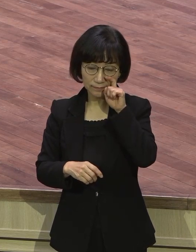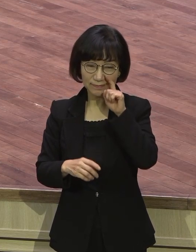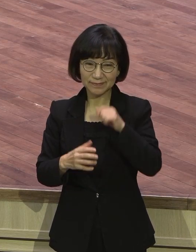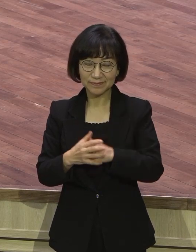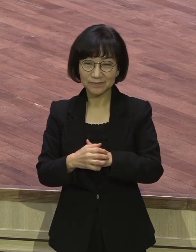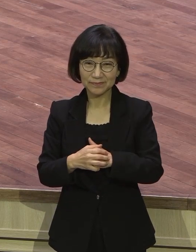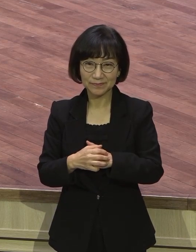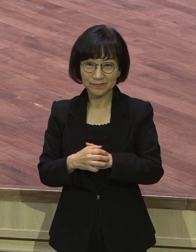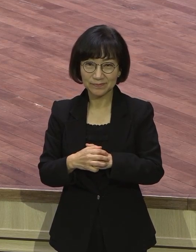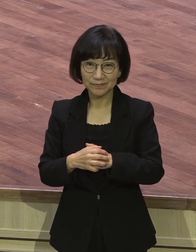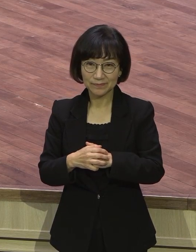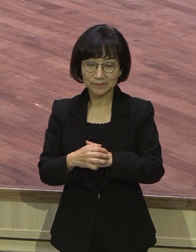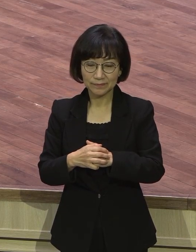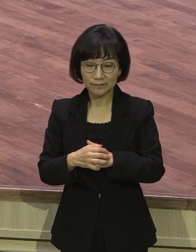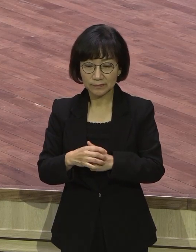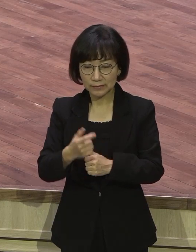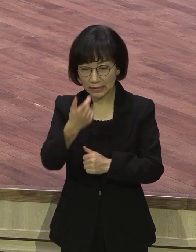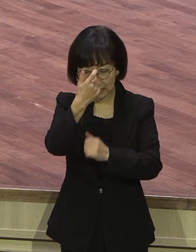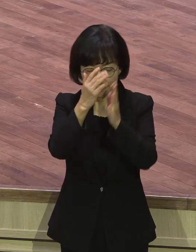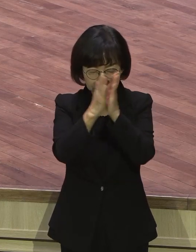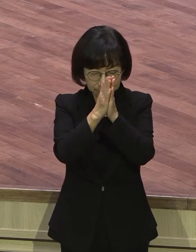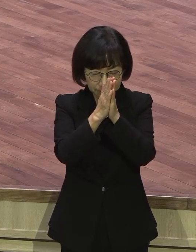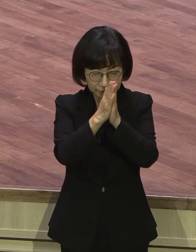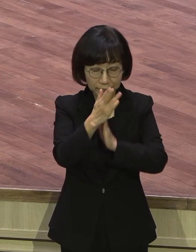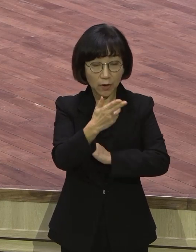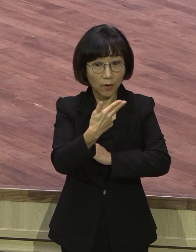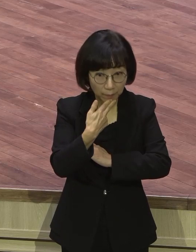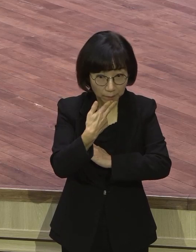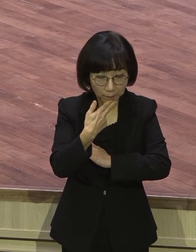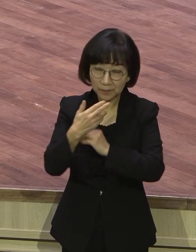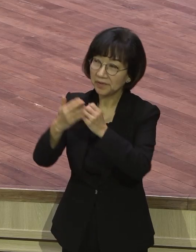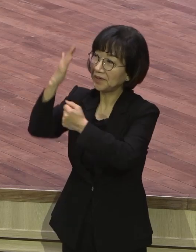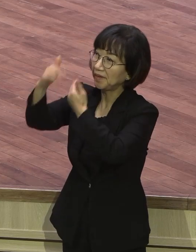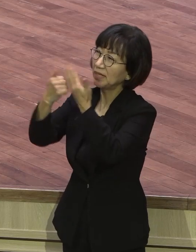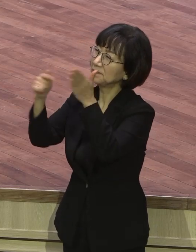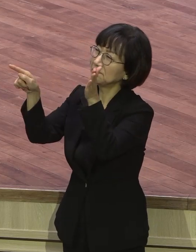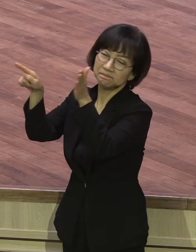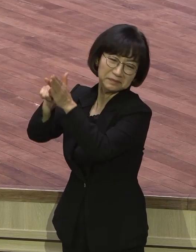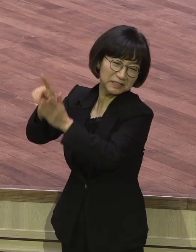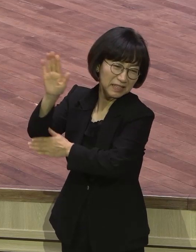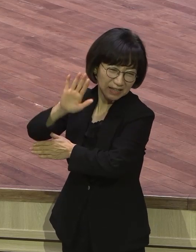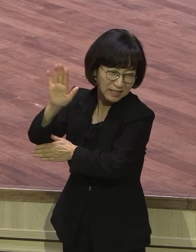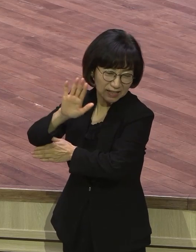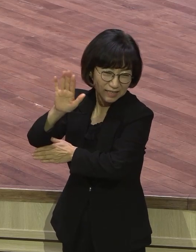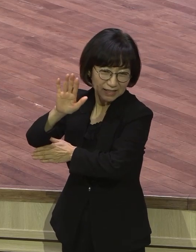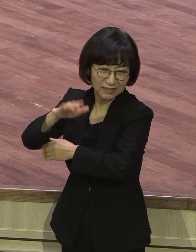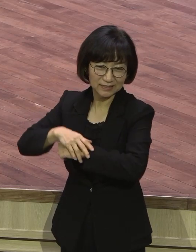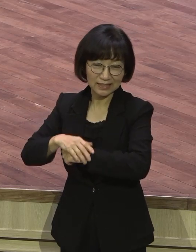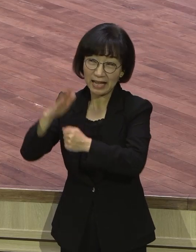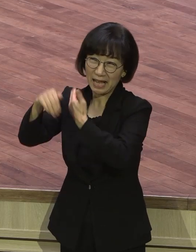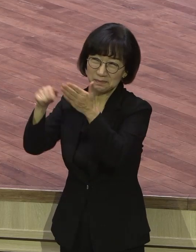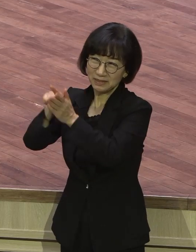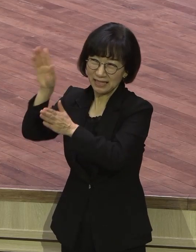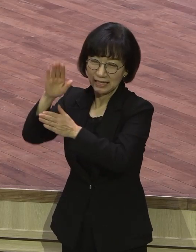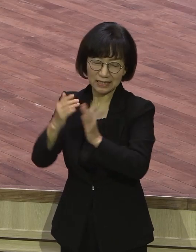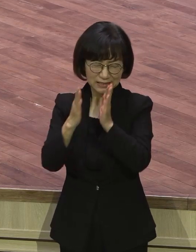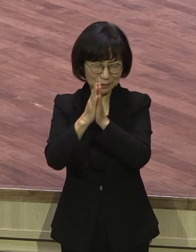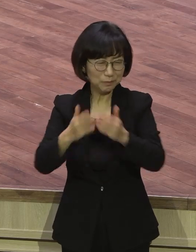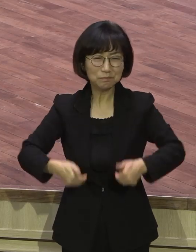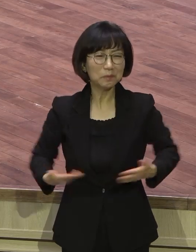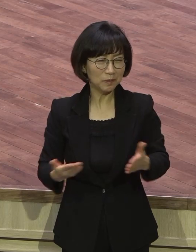하나님을 신뢰하지 않는 겁니다 그럼 기도를 안 한 거예요 뭐